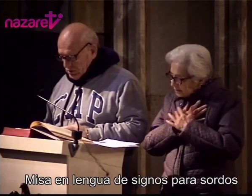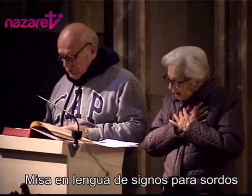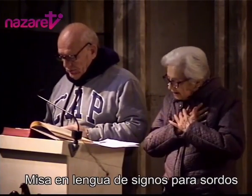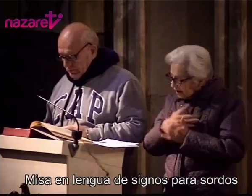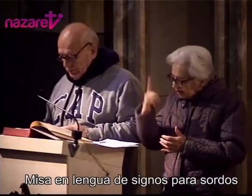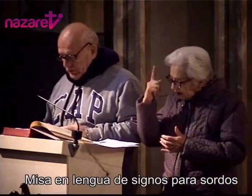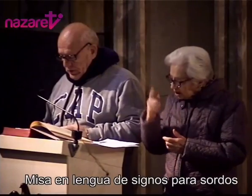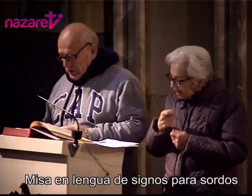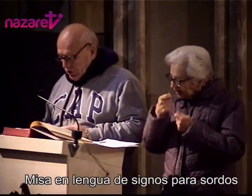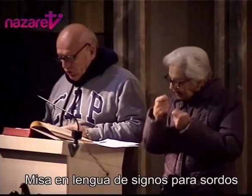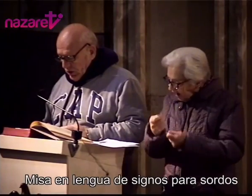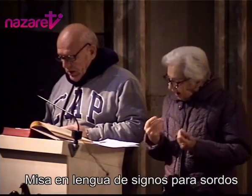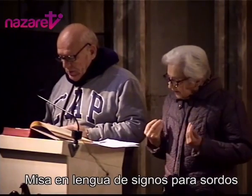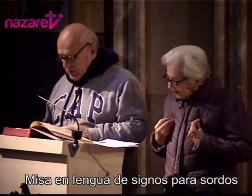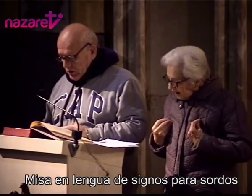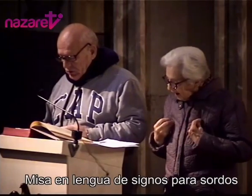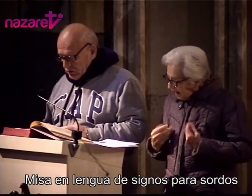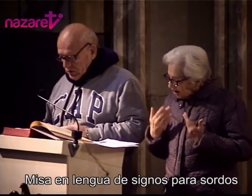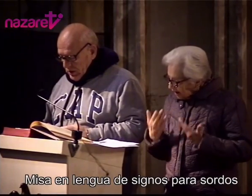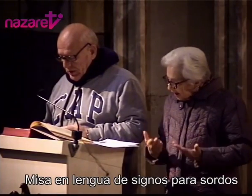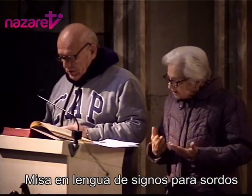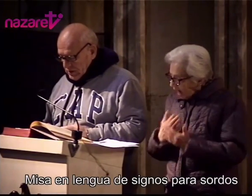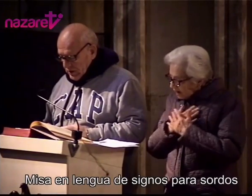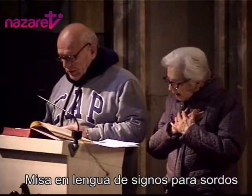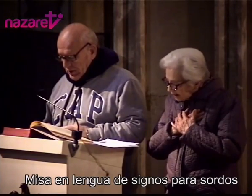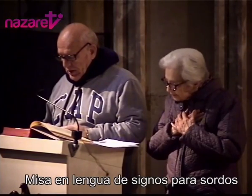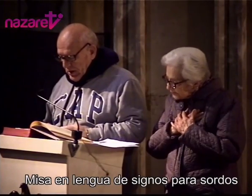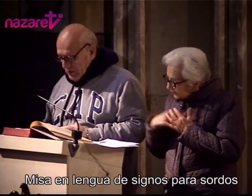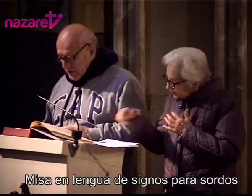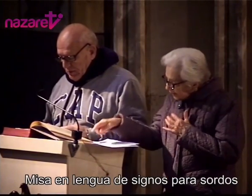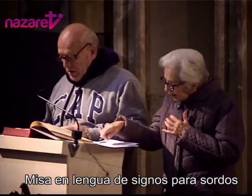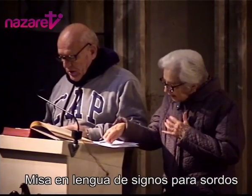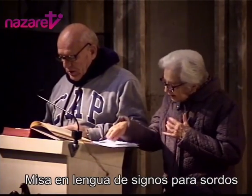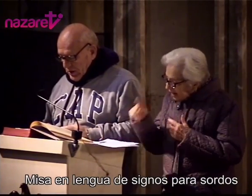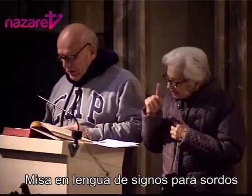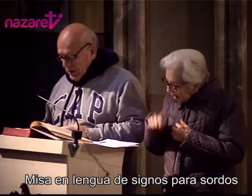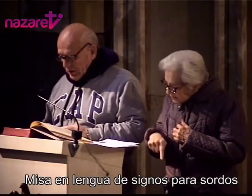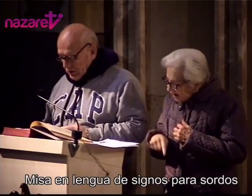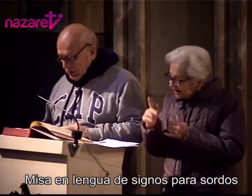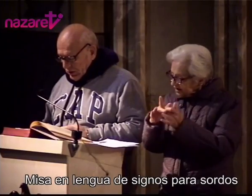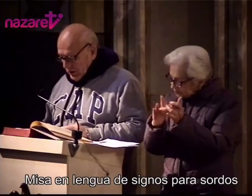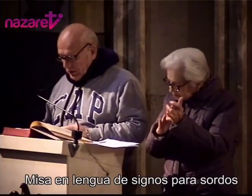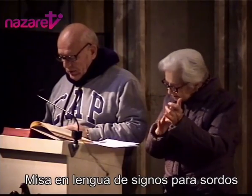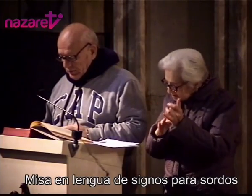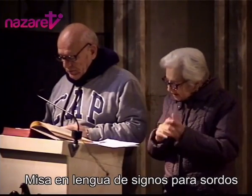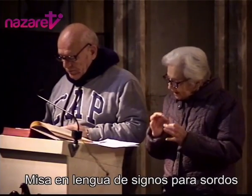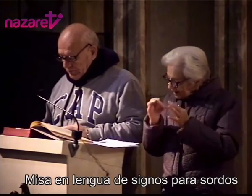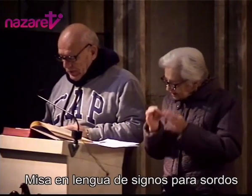Dios. Y todo el que ama a Dios, que da al ser, ama también al que ha nacido de